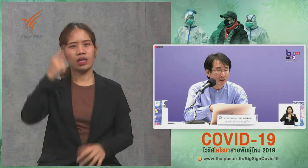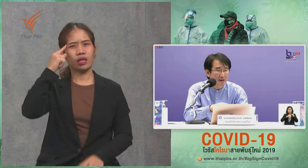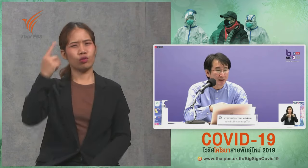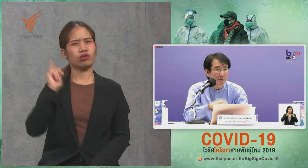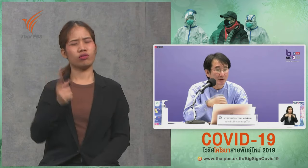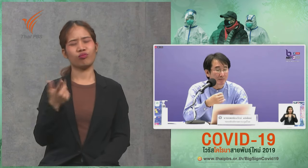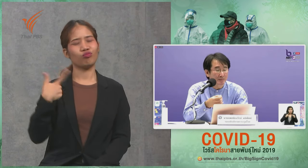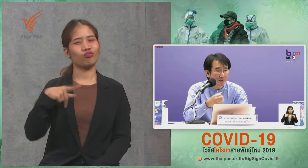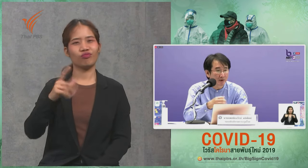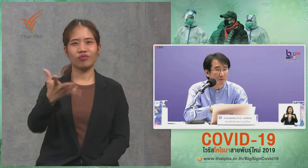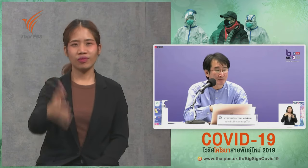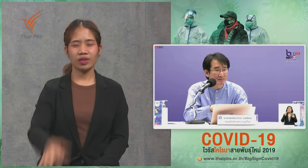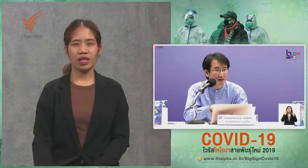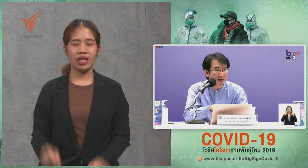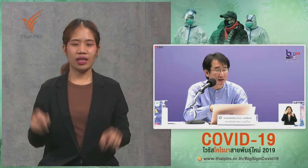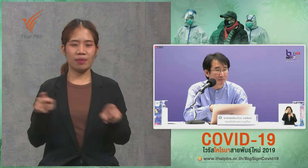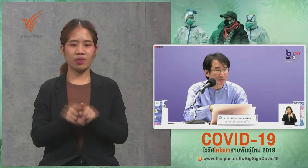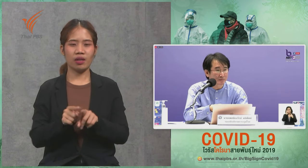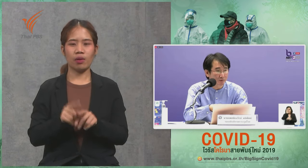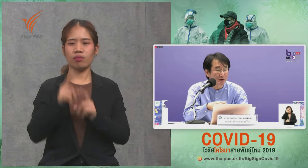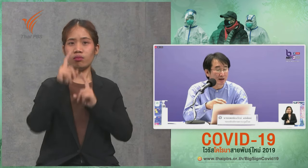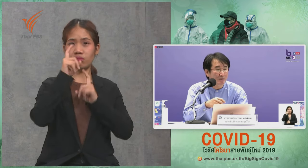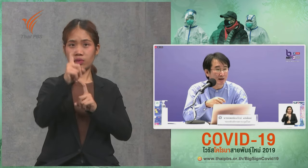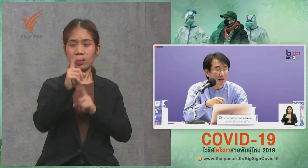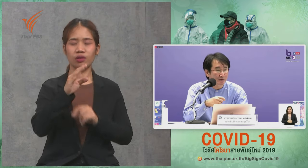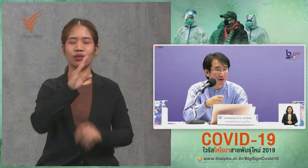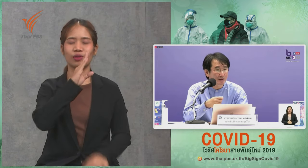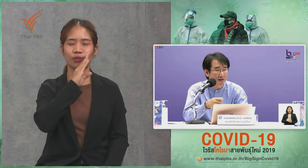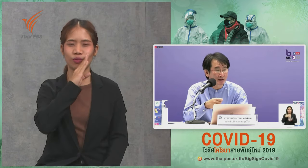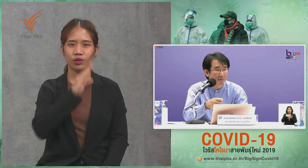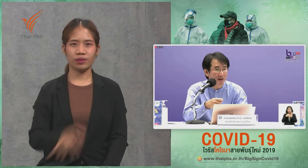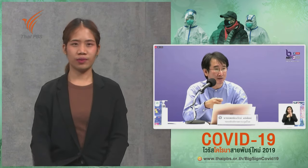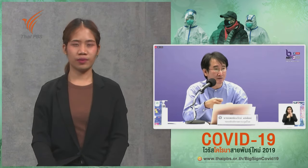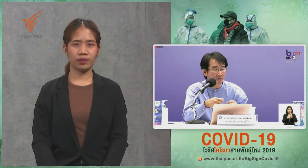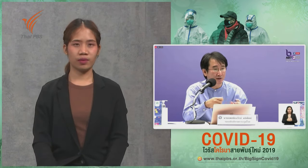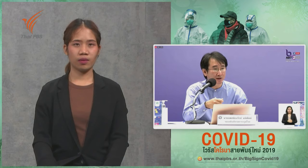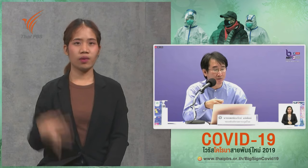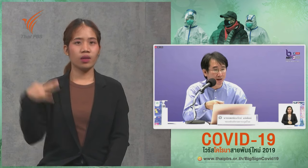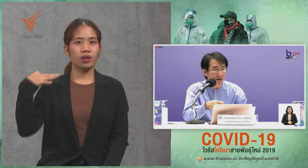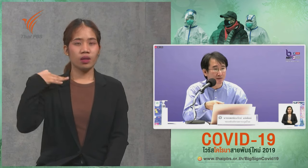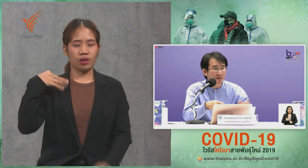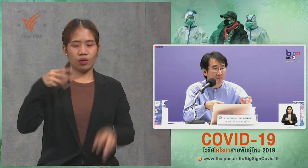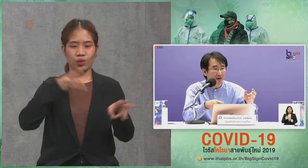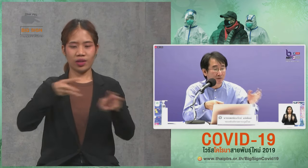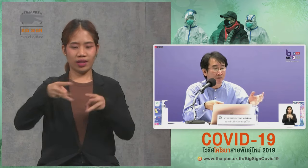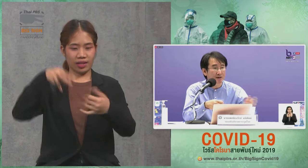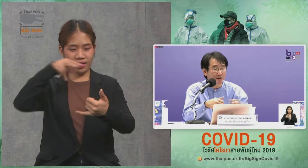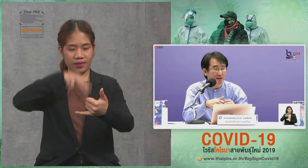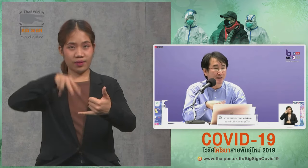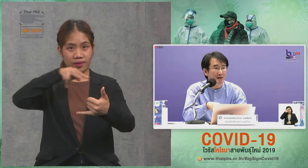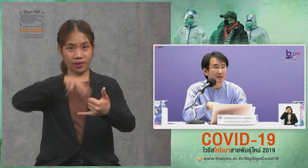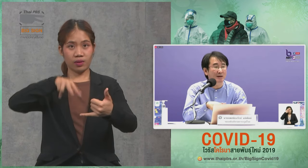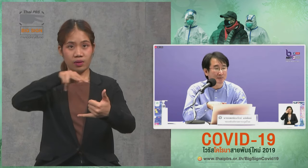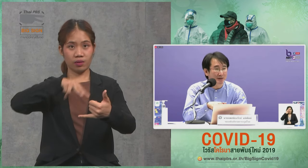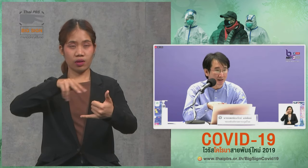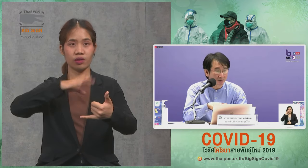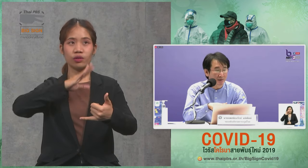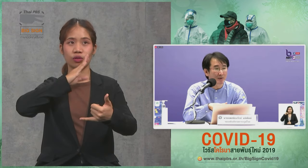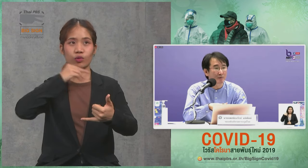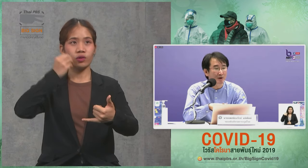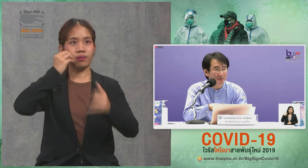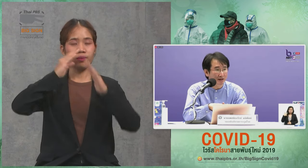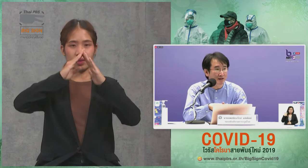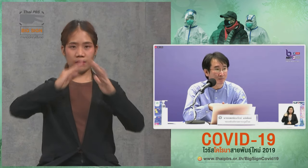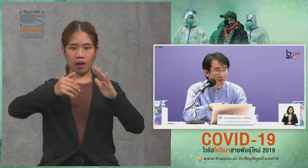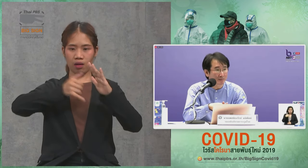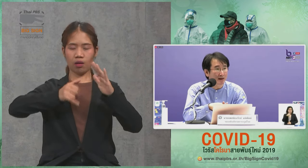เลยนะครับกลับจะไปเพิ่มความเสี่ยงให้กับสมมุตินะครับว่าการควอรันทีนรอบนี้ของคนนี้เป็นการควอรันทีนที่บ้านกลับอาจจะไ